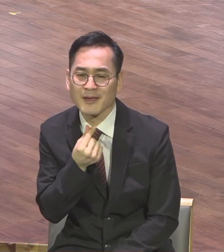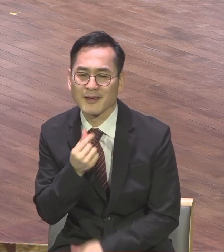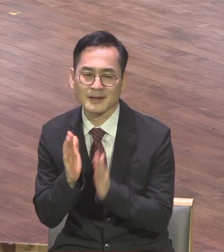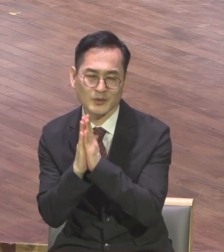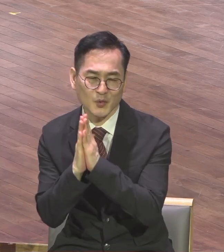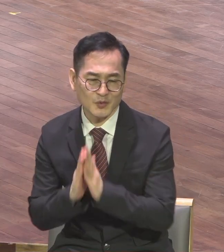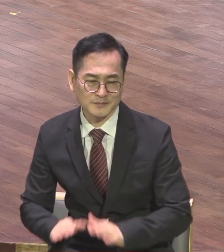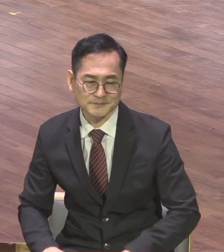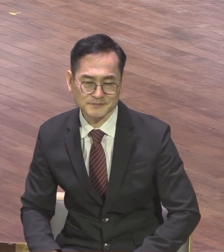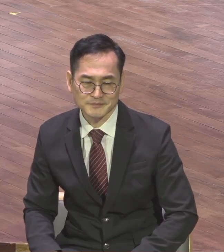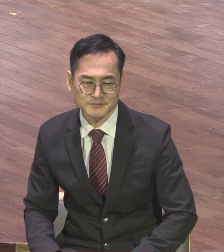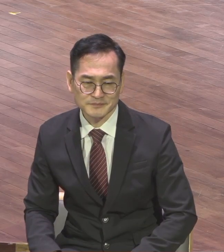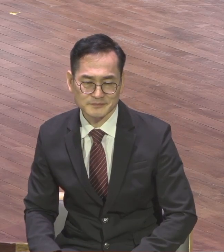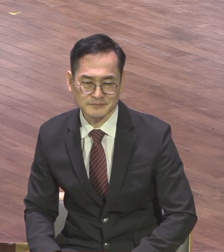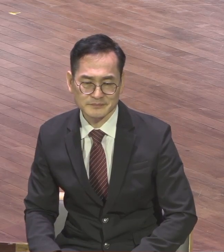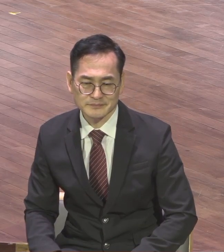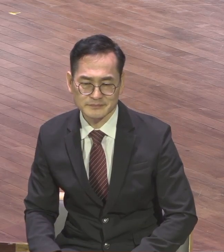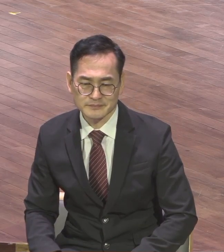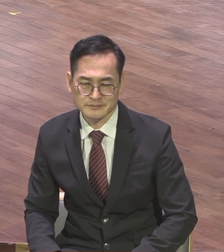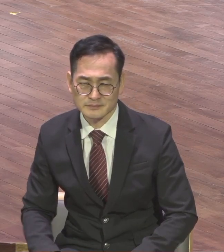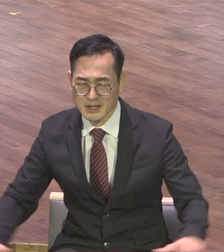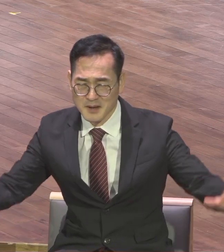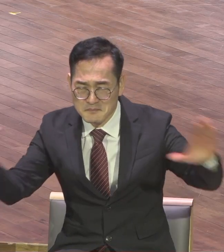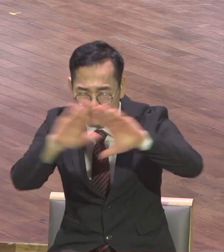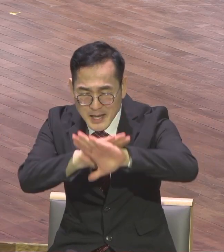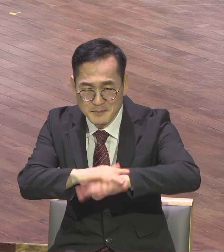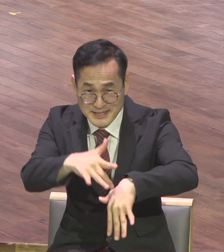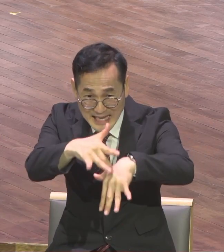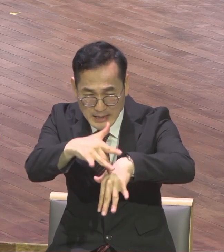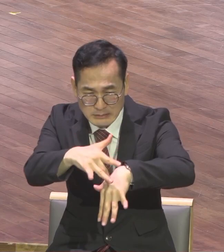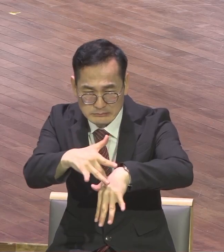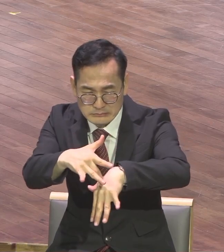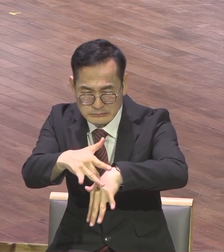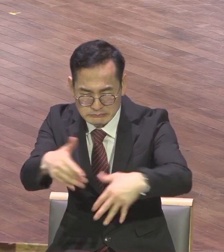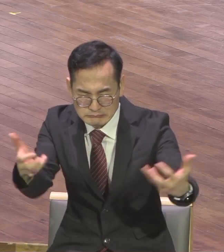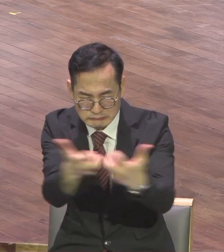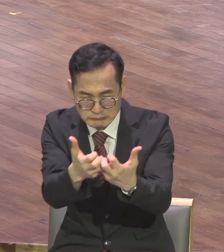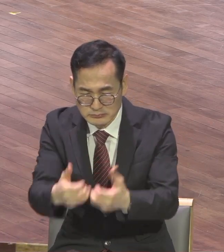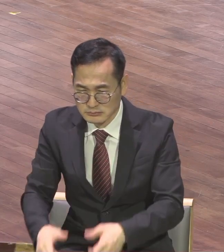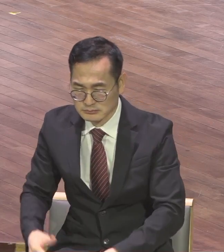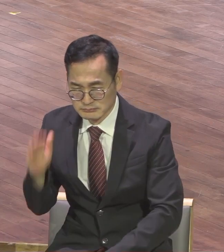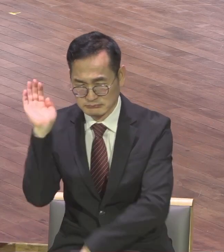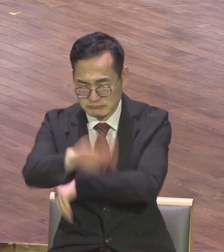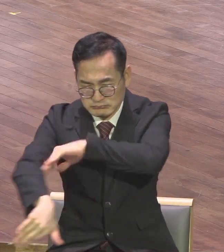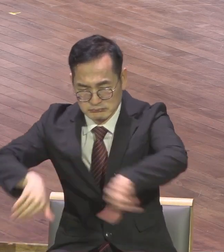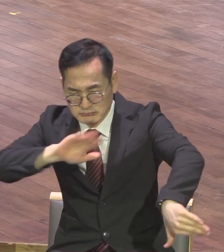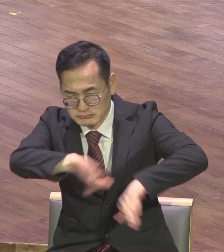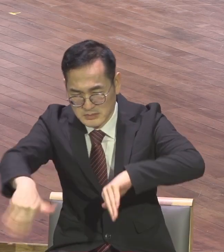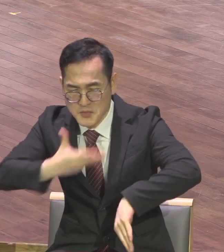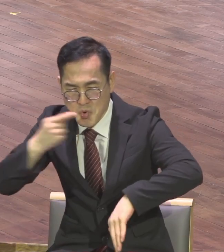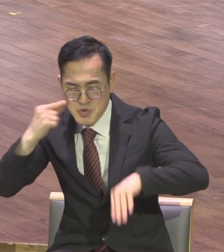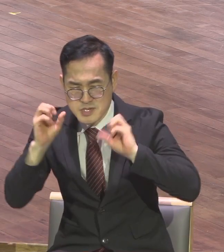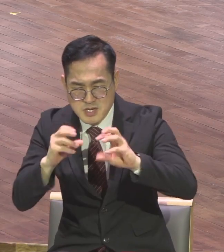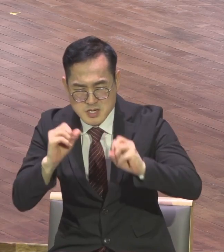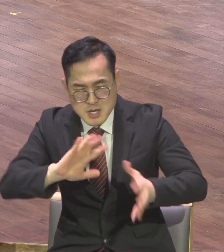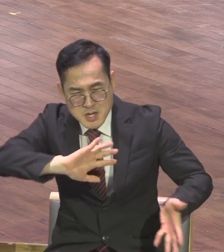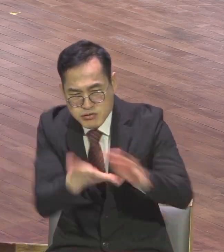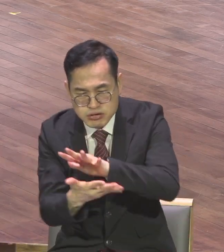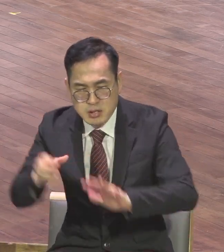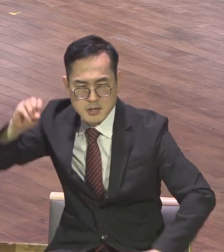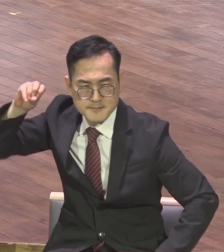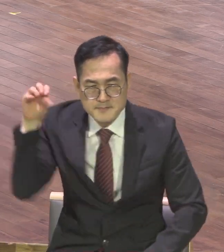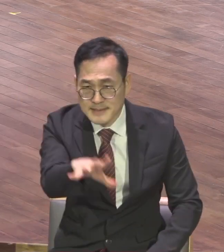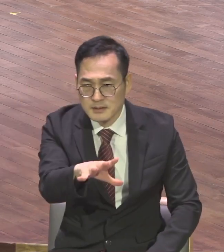그래서 흑암 가득한 이 현장에 완전히 이 현장을 뒤집어 놓는 여러분의 현장을 뒤집어